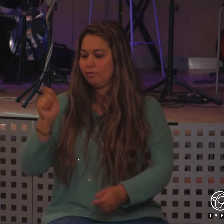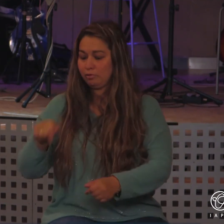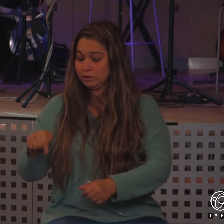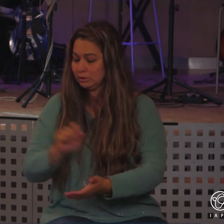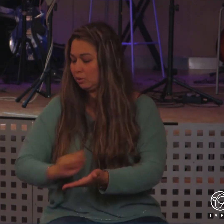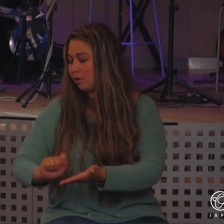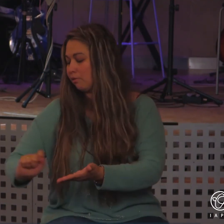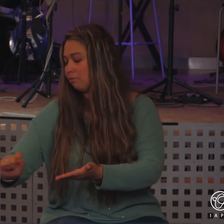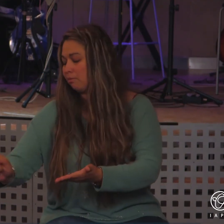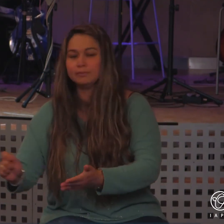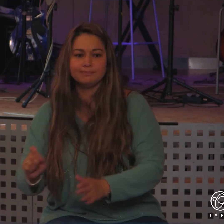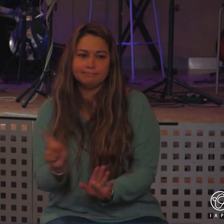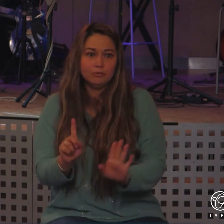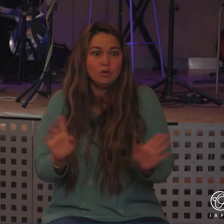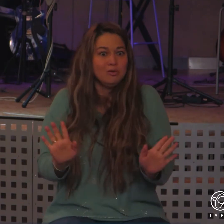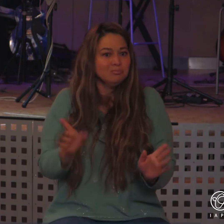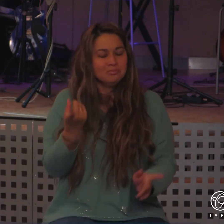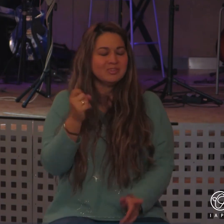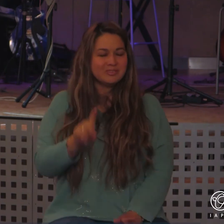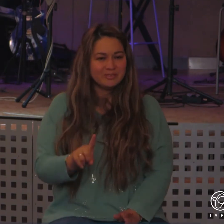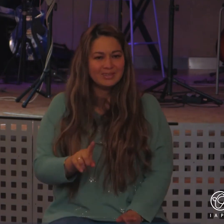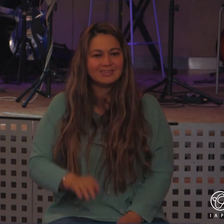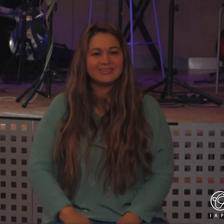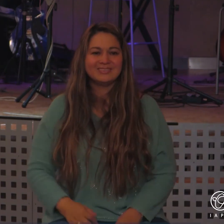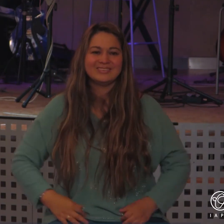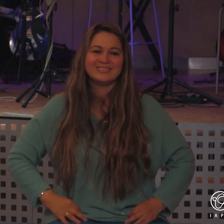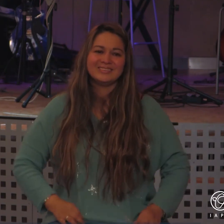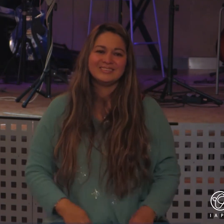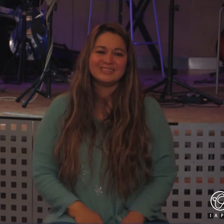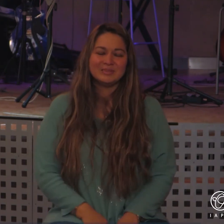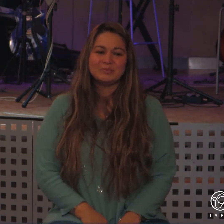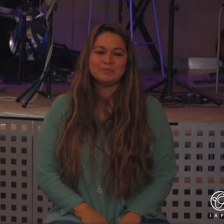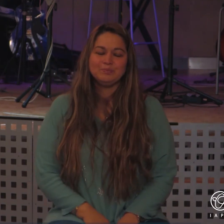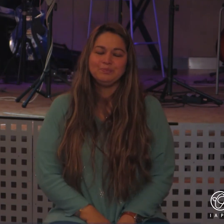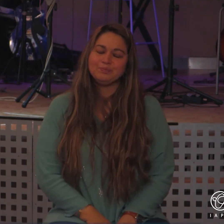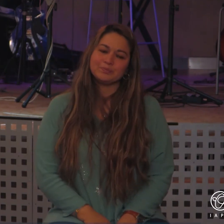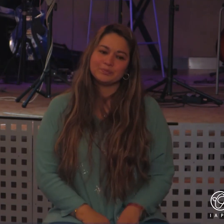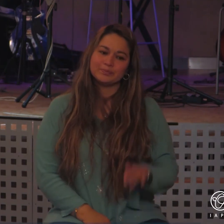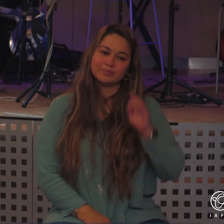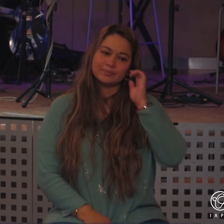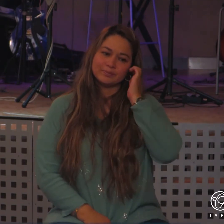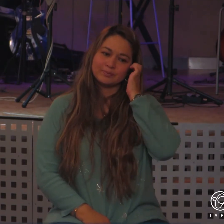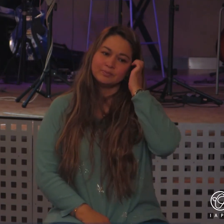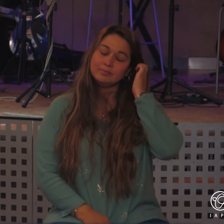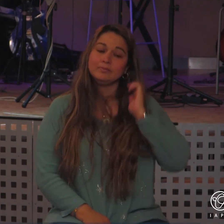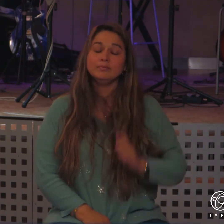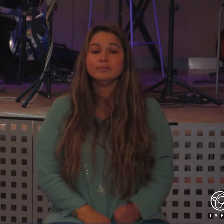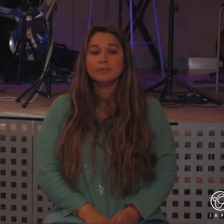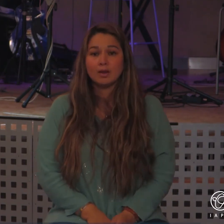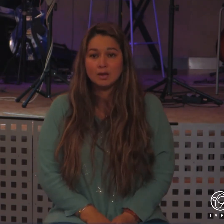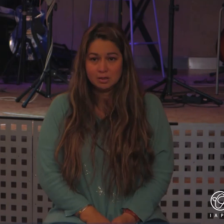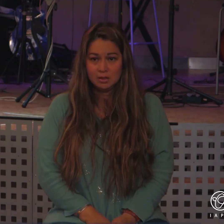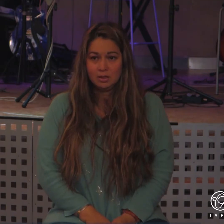las maneras. Qué buena cosa. Ahora después sigo.